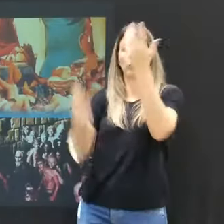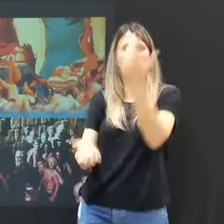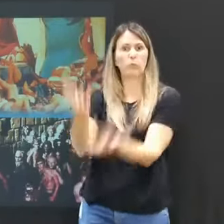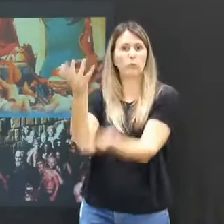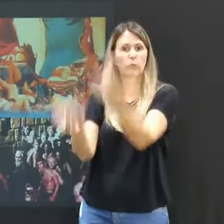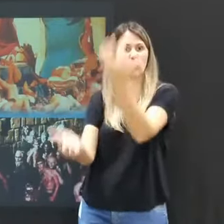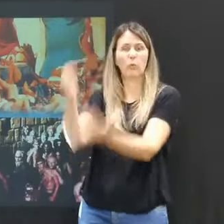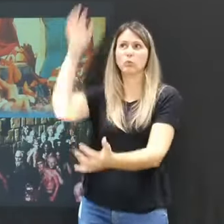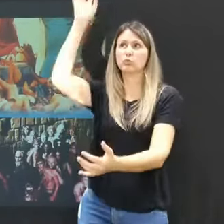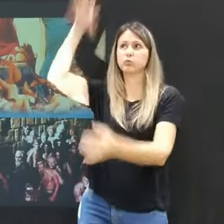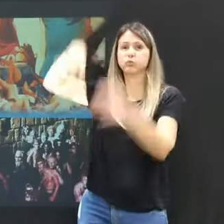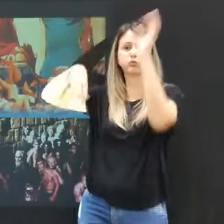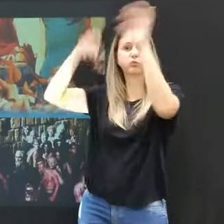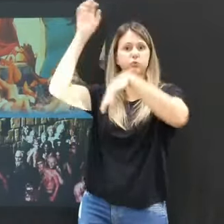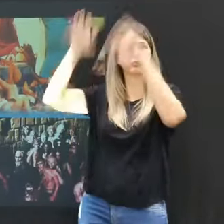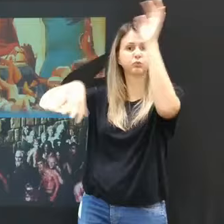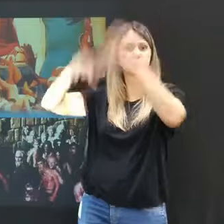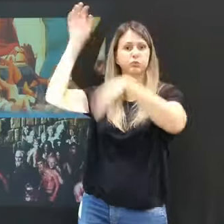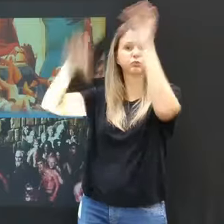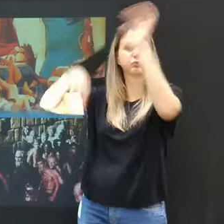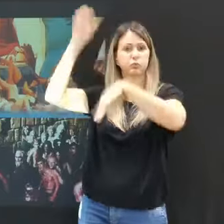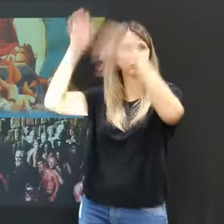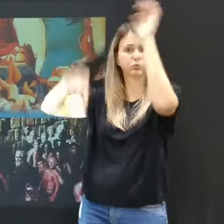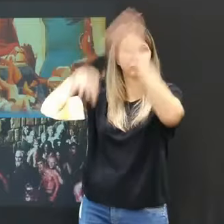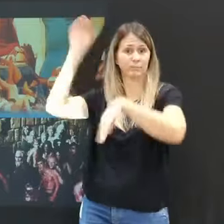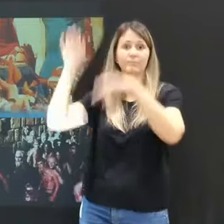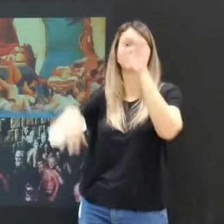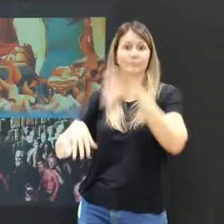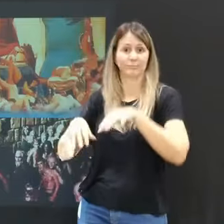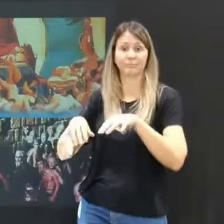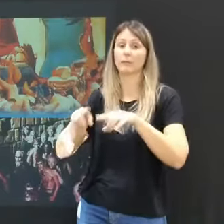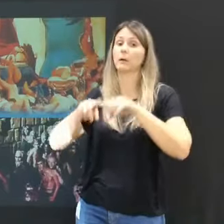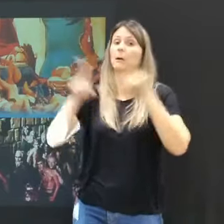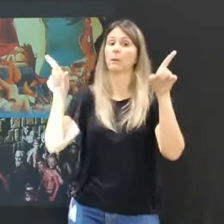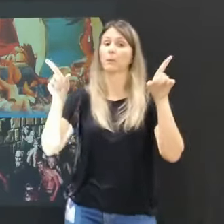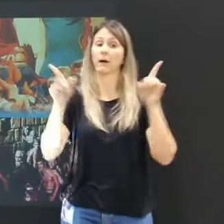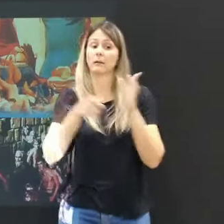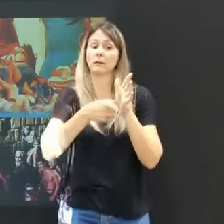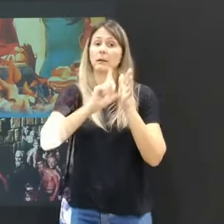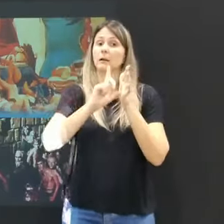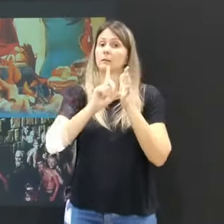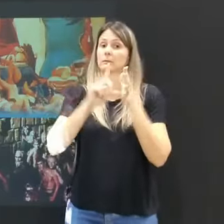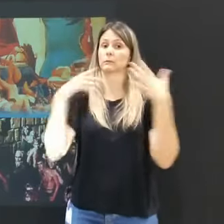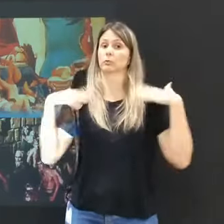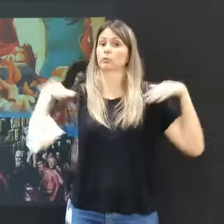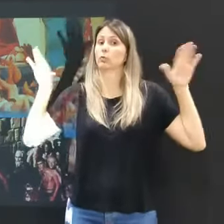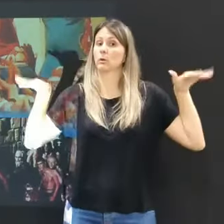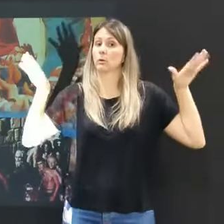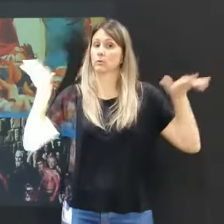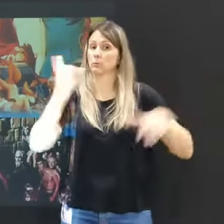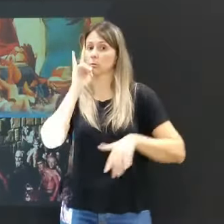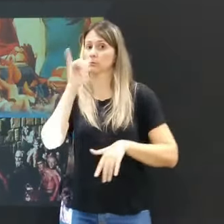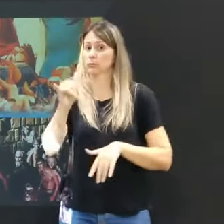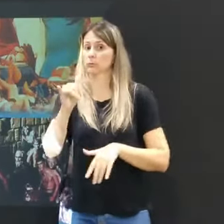Deus mandou que caísse do céu fogo e enxofre. Mas antes,